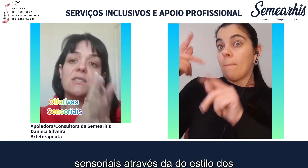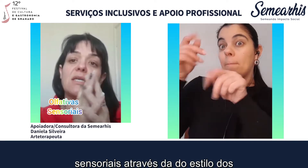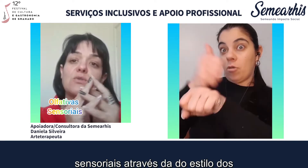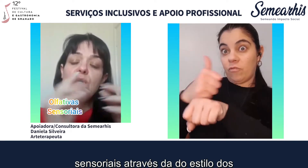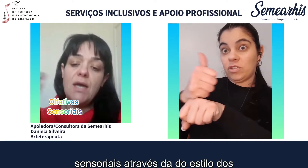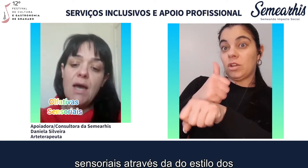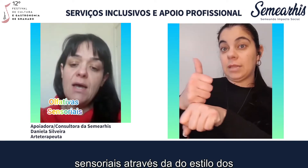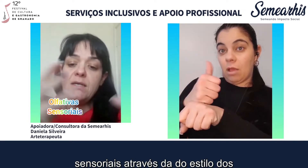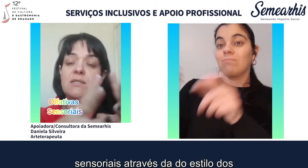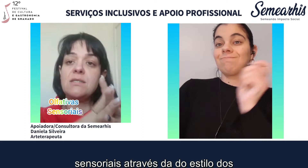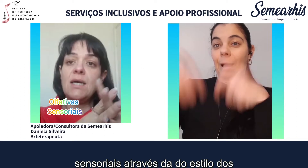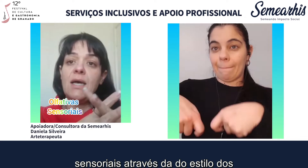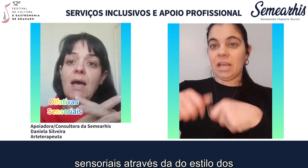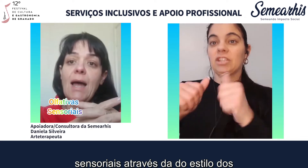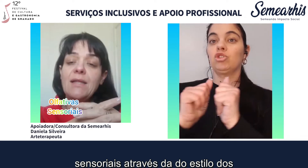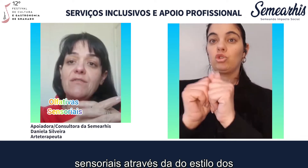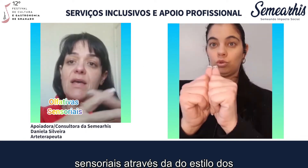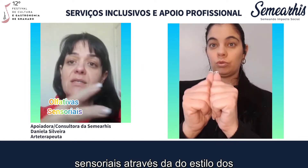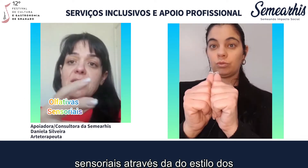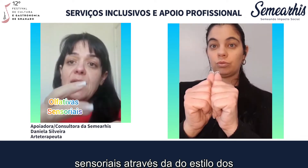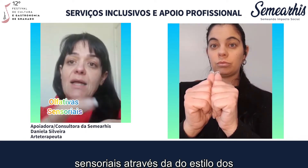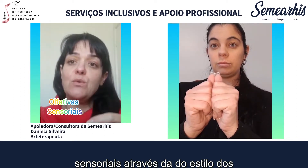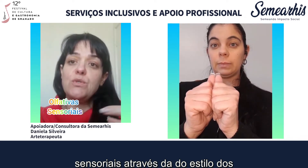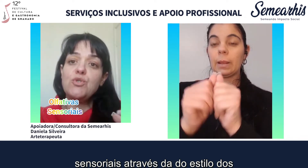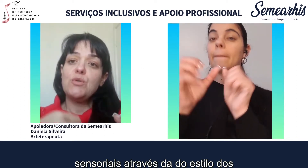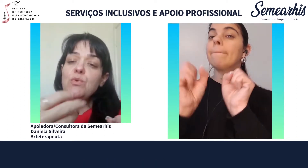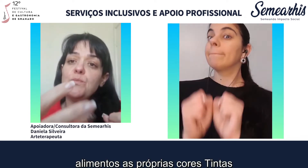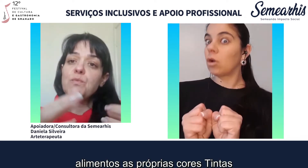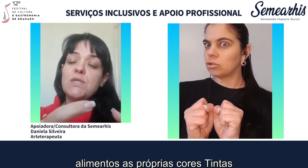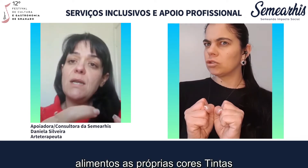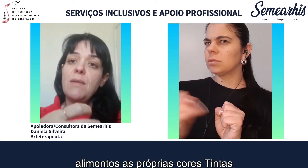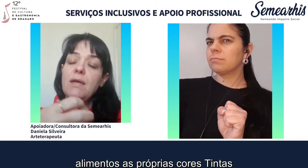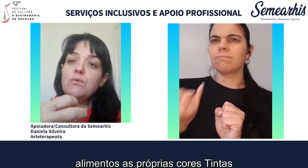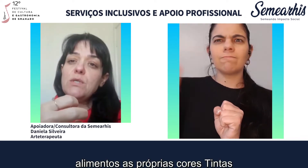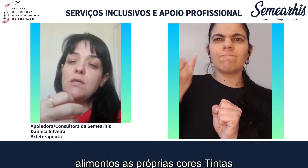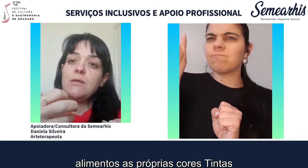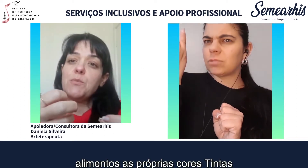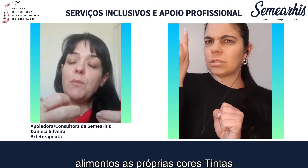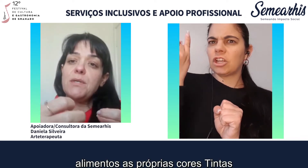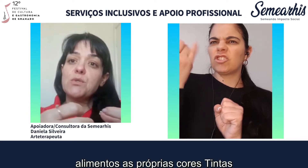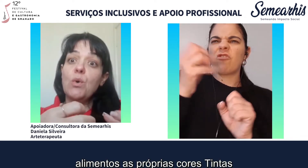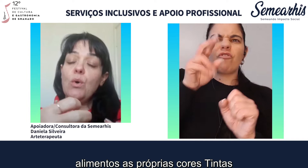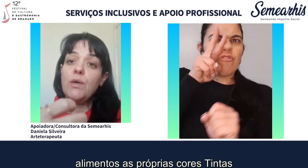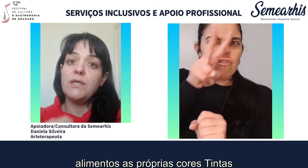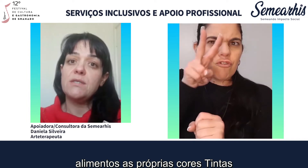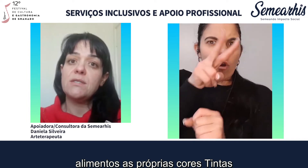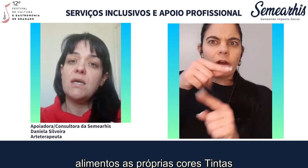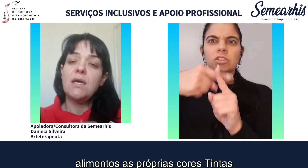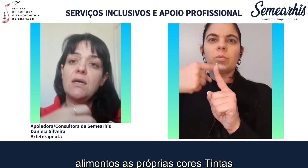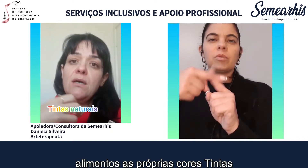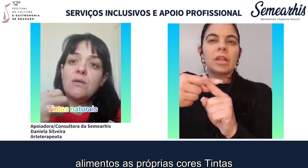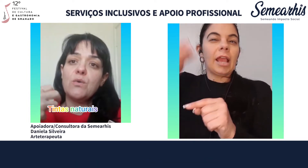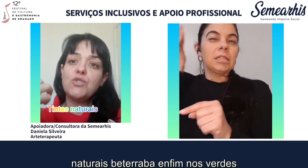experiências sensoriais, através do estímulo dos alimentos, as próprias